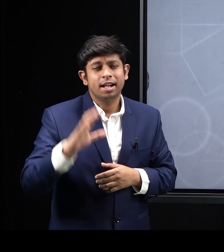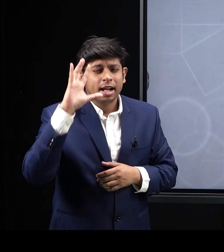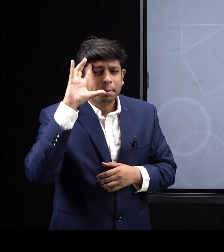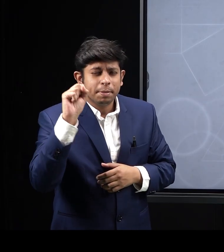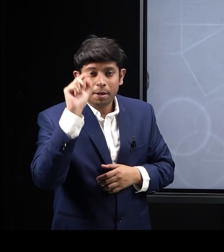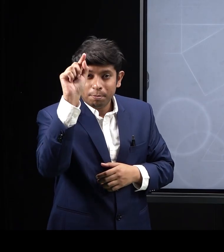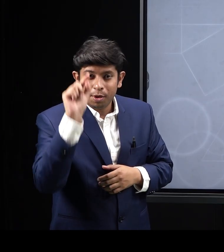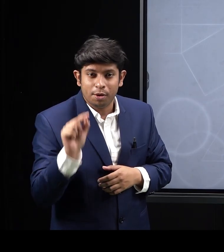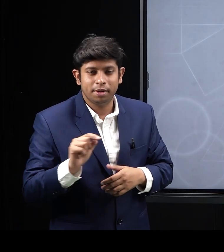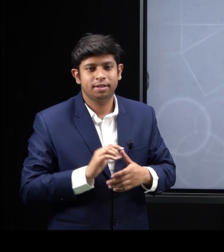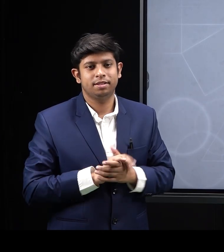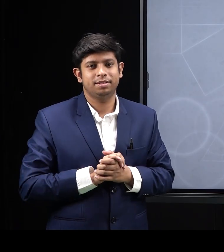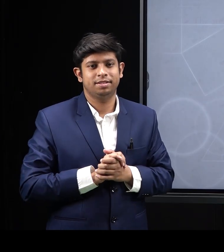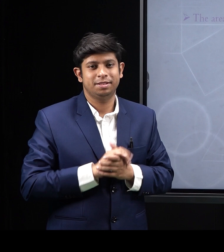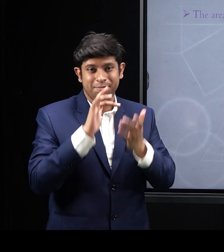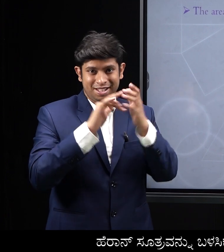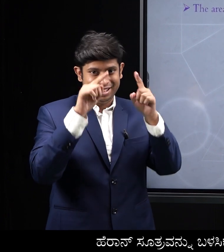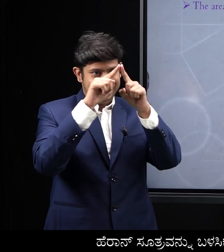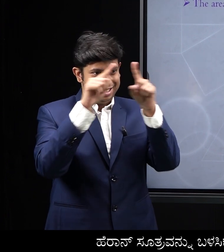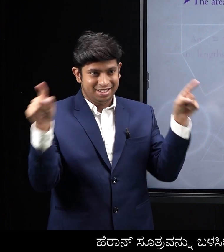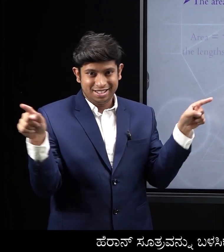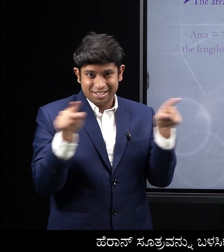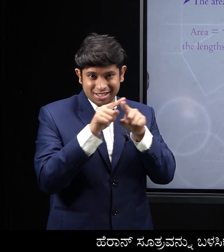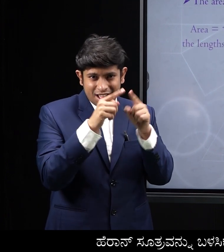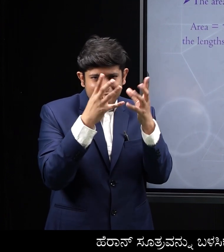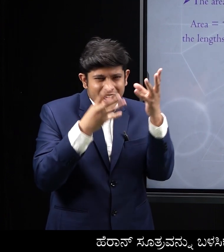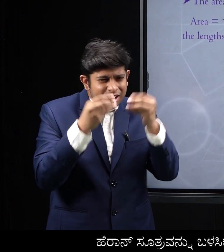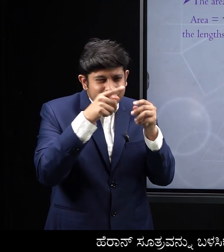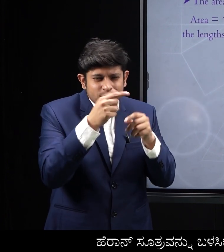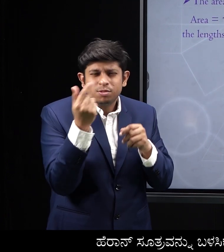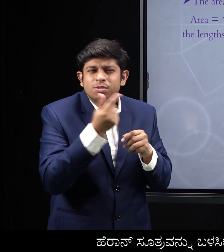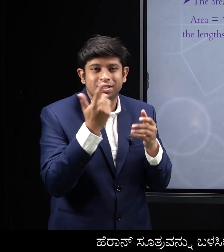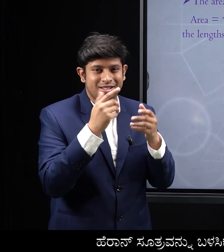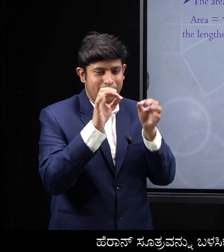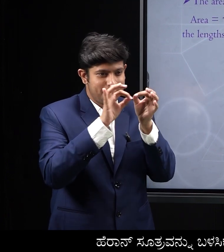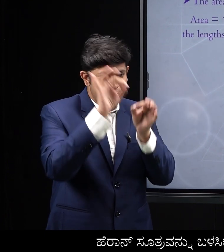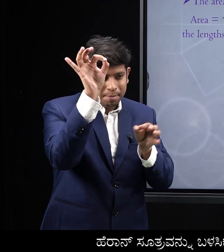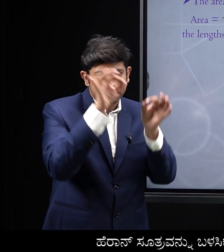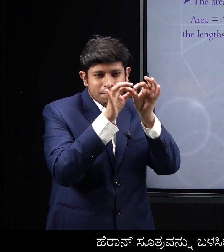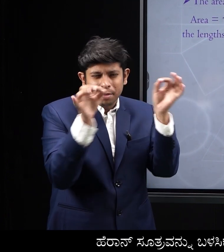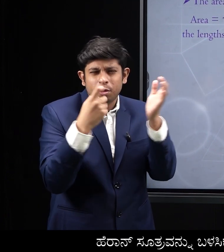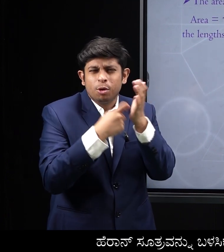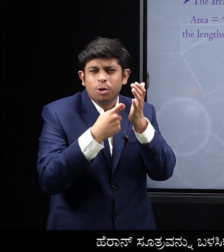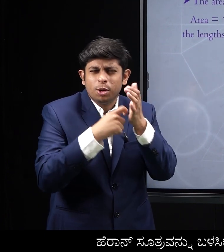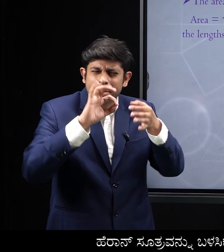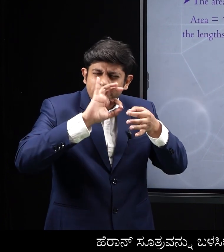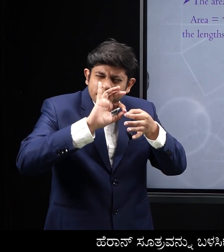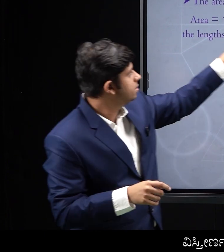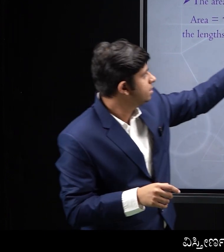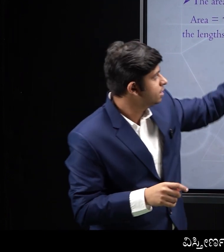ನೆನಪಿಡುವ ಅಂಶಗಳು: ಹೆರಾನ್ ಸೂತ್ರವನ್ನು ಬಳಸಿಕೊಂಡು ತ್ರಿಕೋನದ ಪ್ರದೇಶವನ್ನು ಲೆಕ್ಕ ಹಾಕಬಹುದು. ಸ್ಕ್ವೇರ್ ರೂಟ್